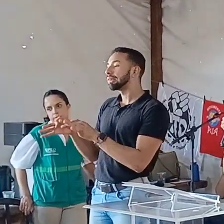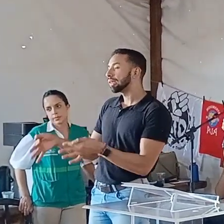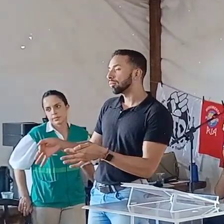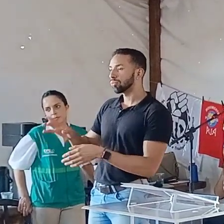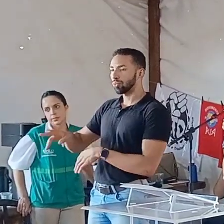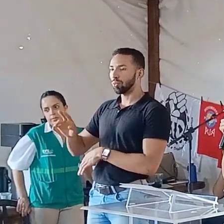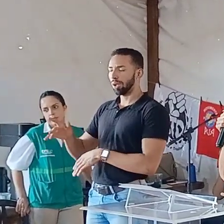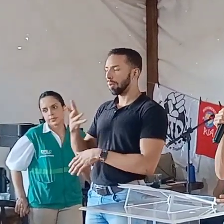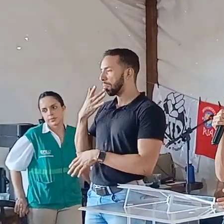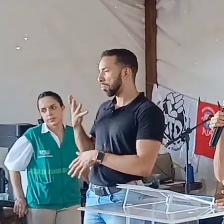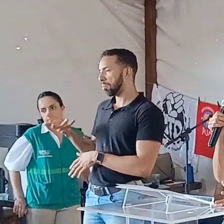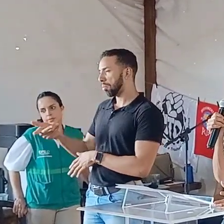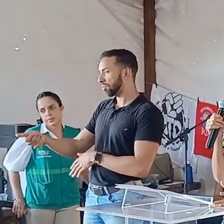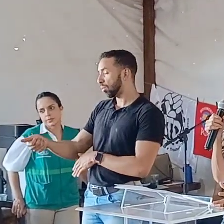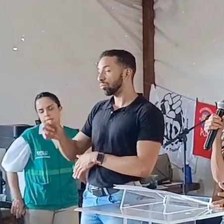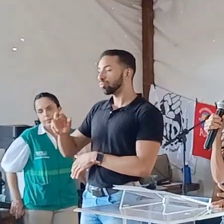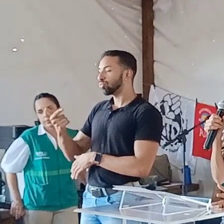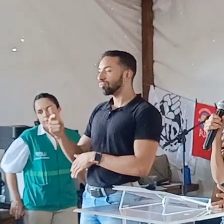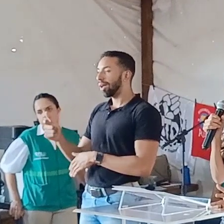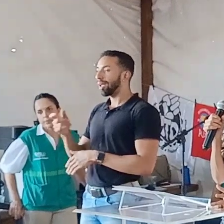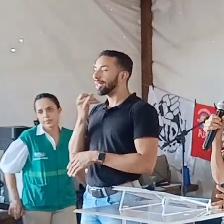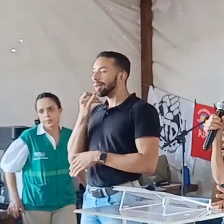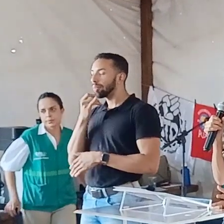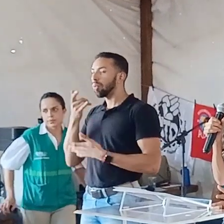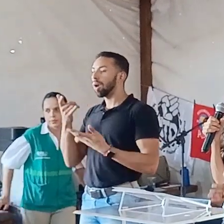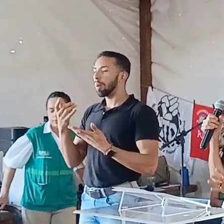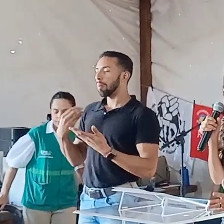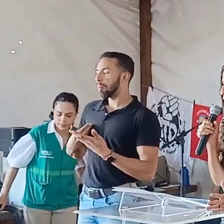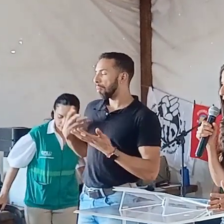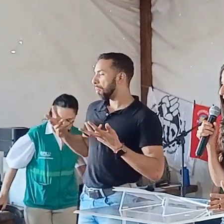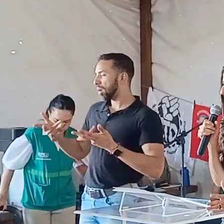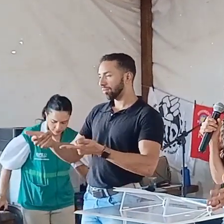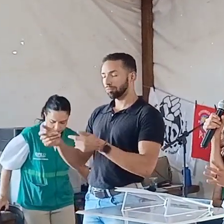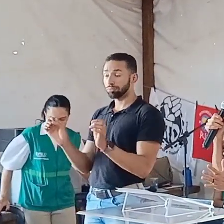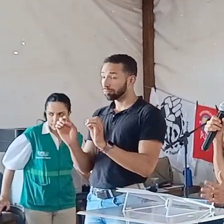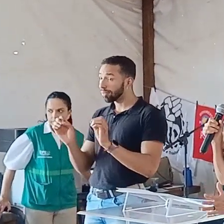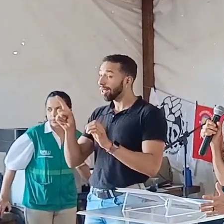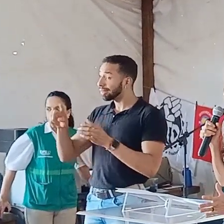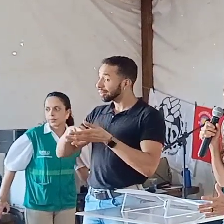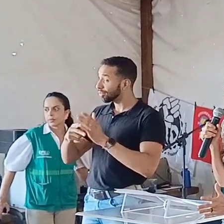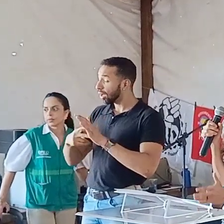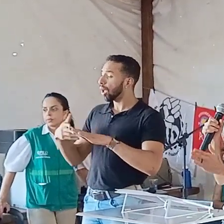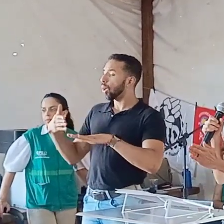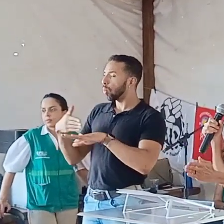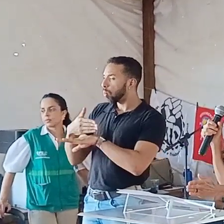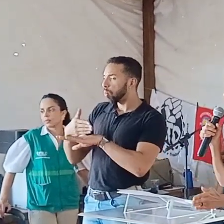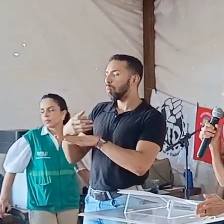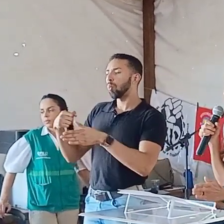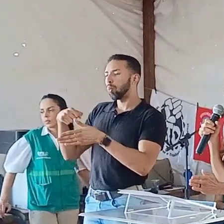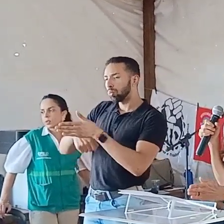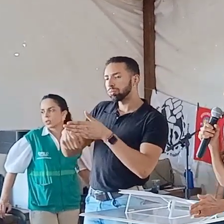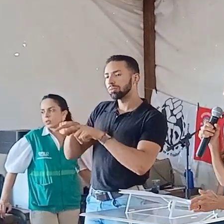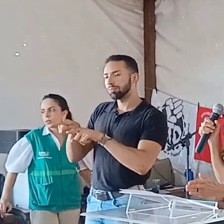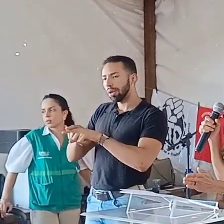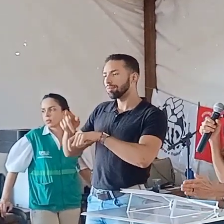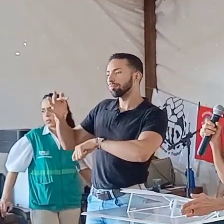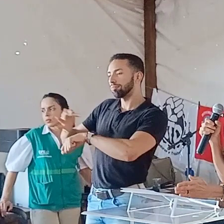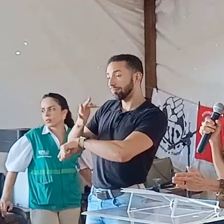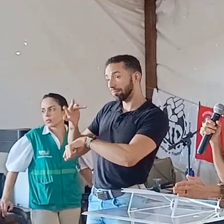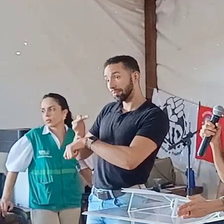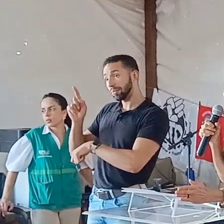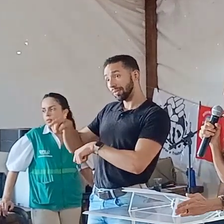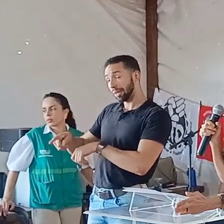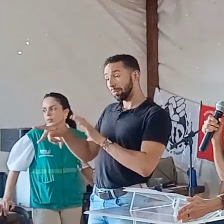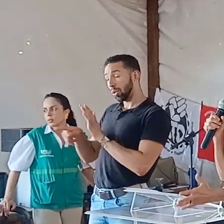é romântico, não há um romantismo na participação. Ela é luta, ela é resistência, ela é a construção